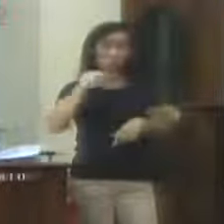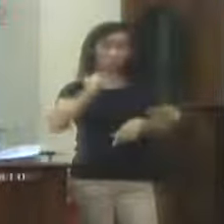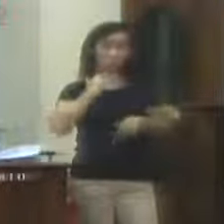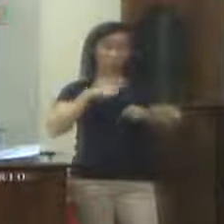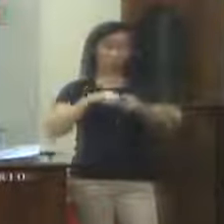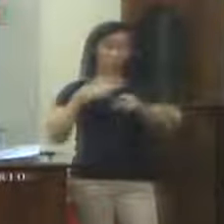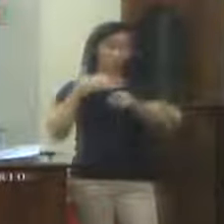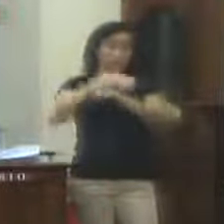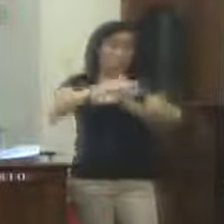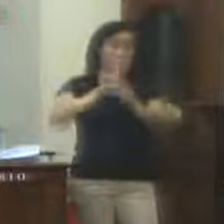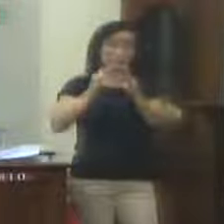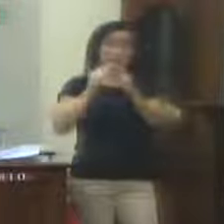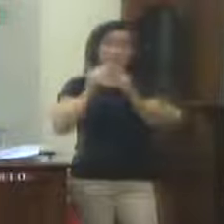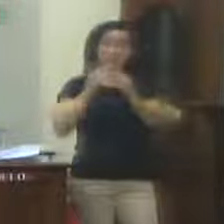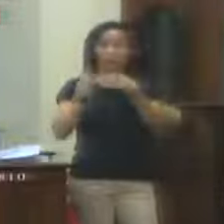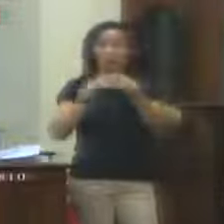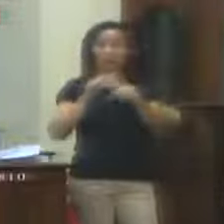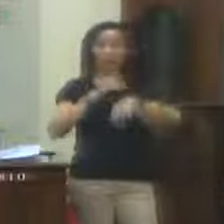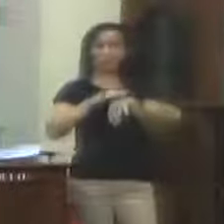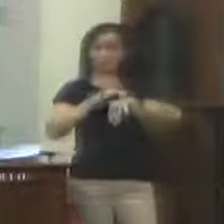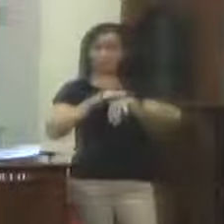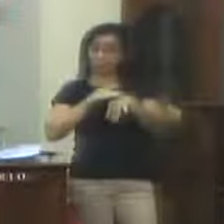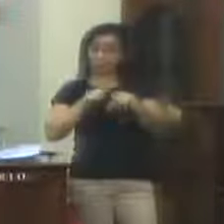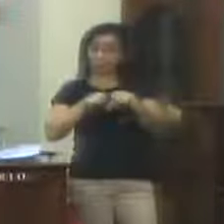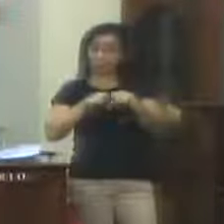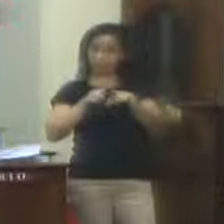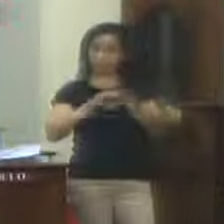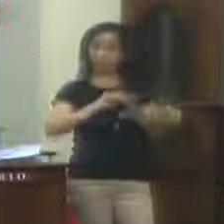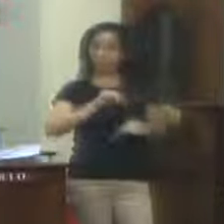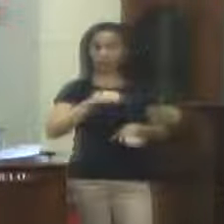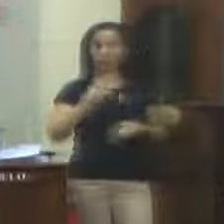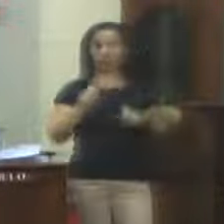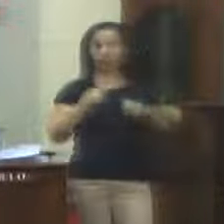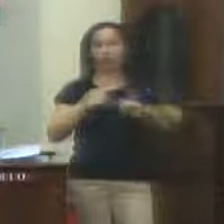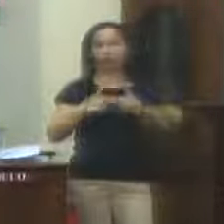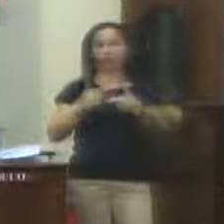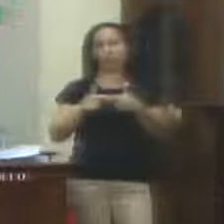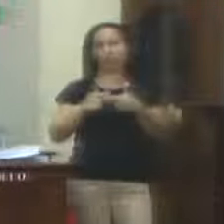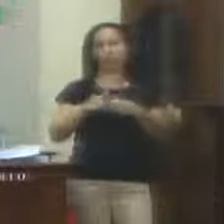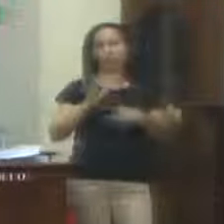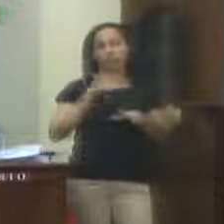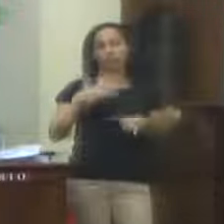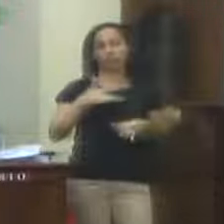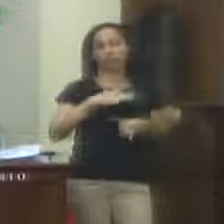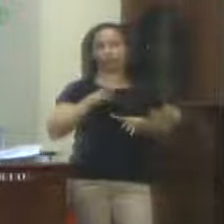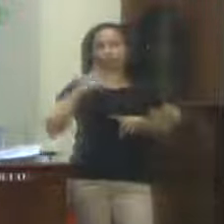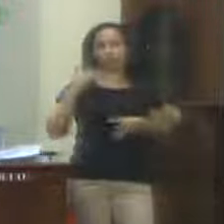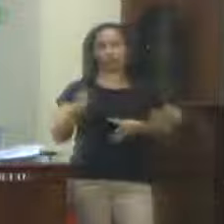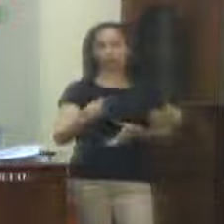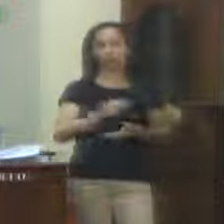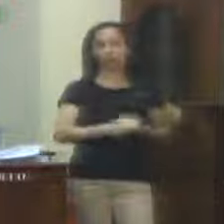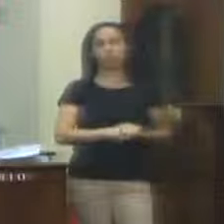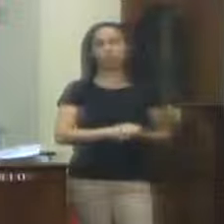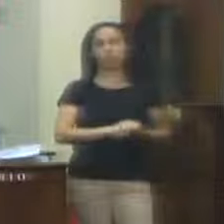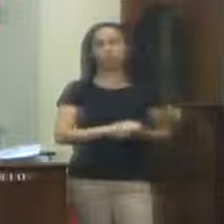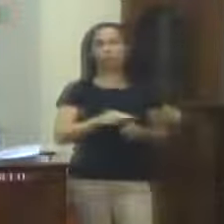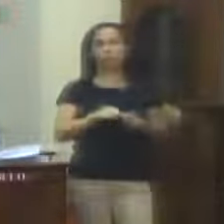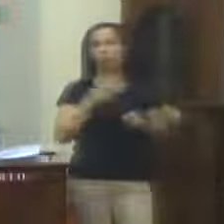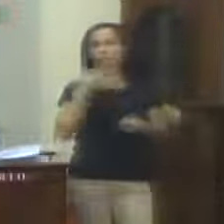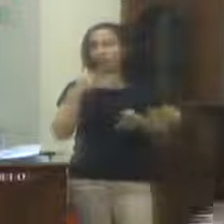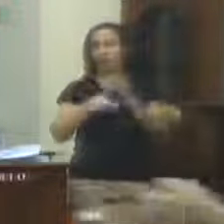residências pode vir a causar diversos tipos de doenças, se tornando um problema de ordem e de saúde pública. Diante do exposto,